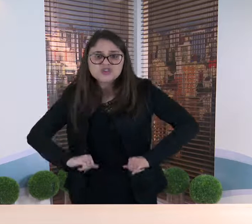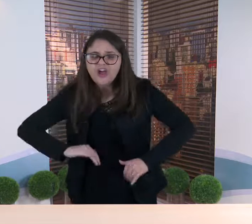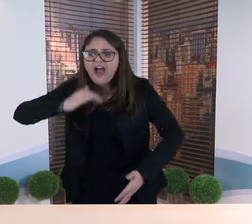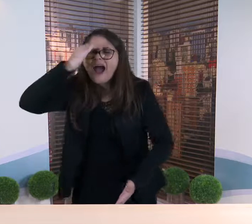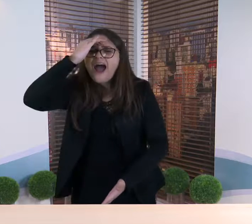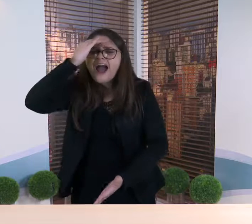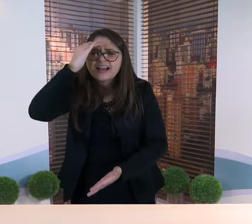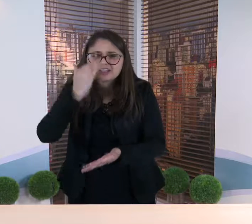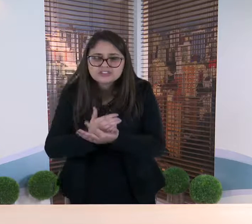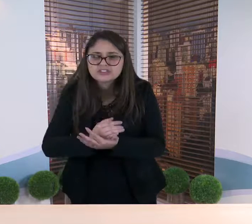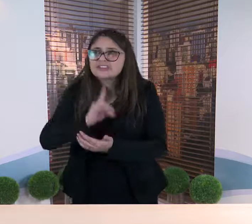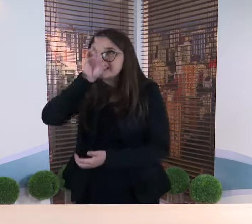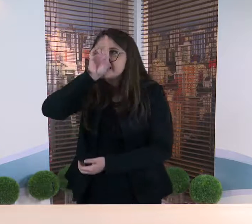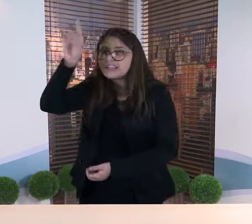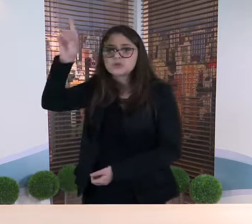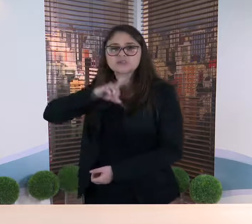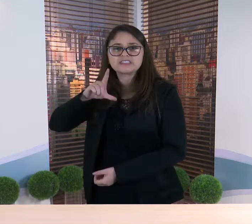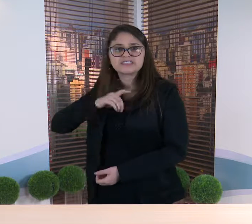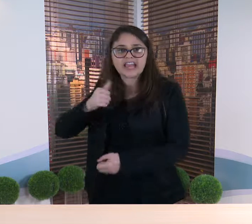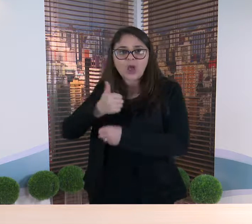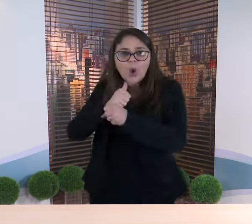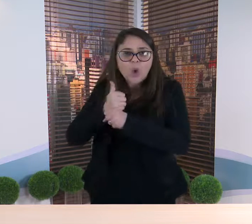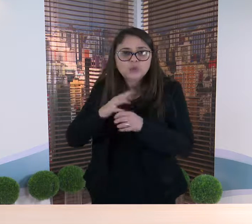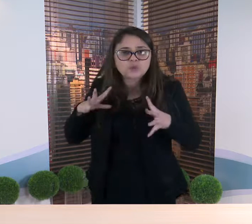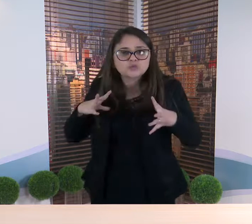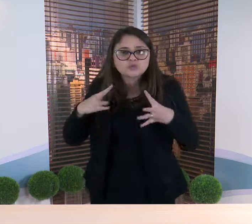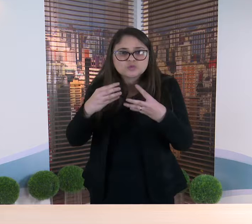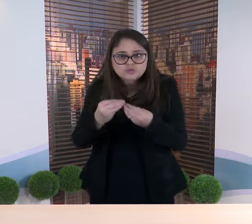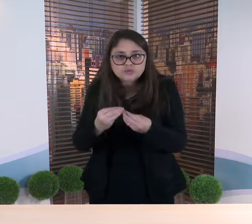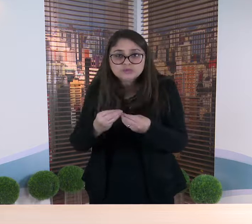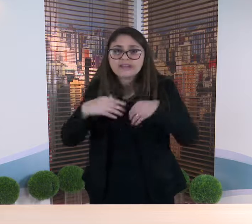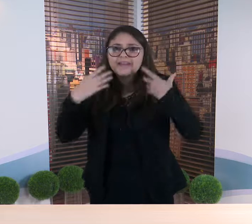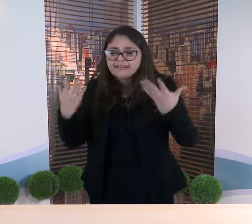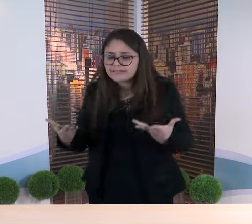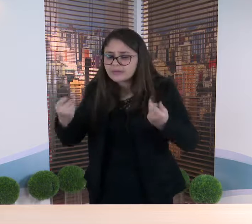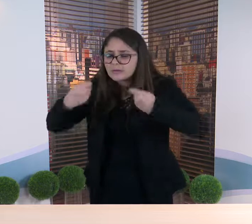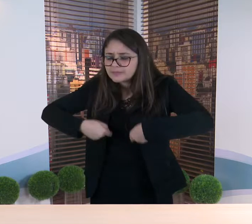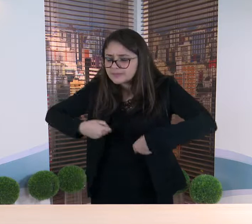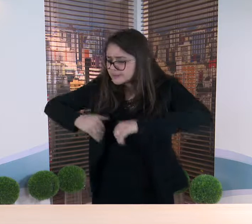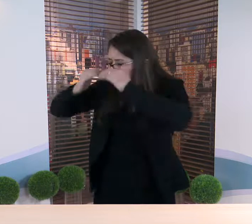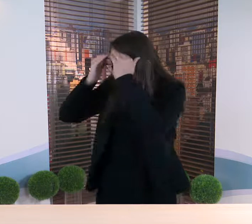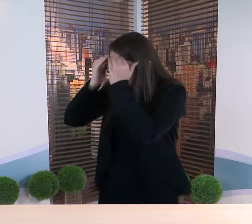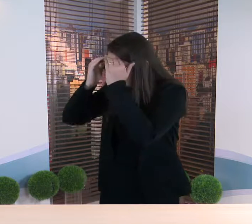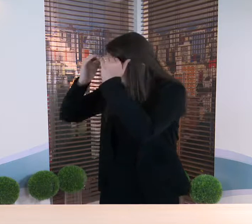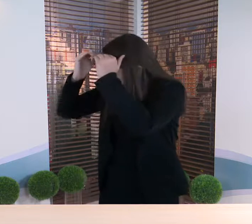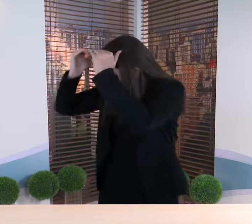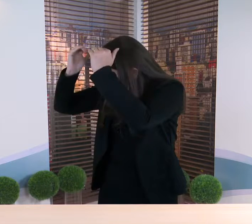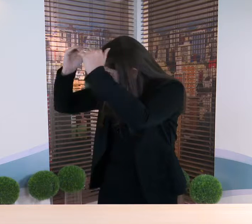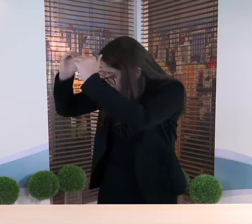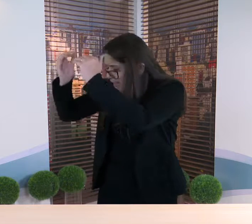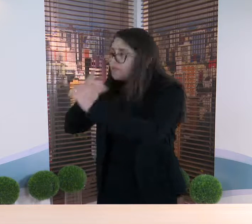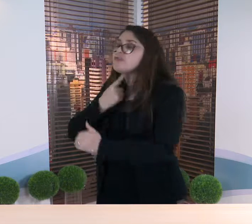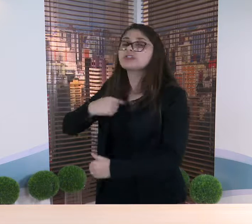Senhor estava no controle e que, por isso, deveria se submeter à vontade soberana de